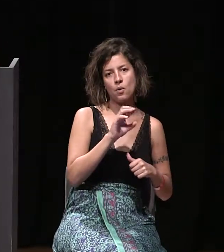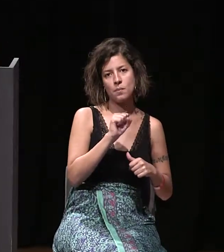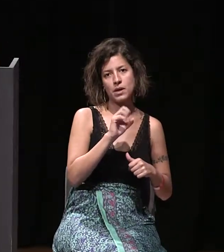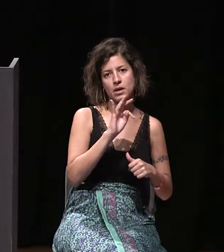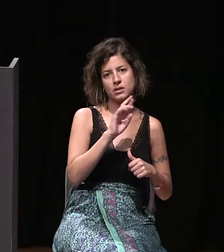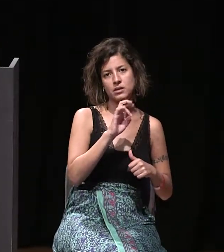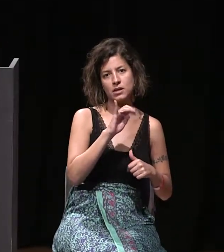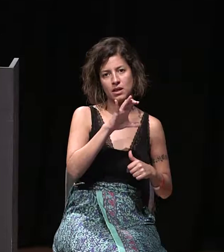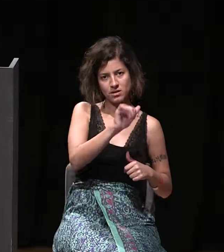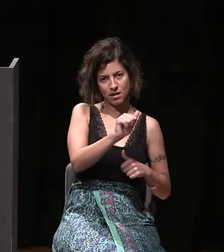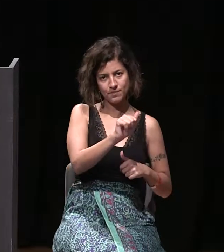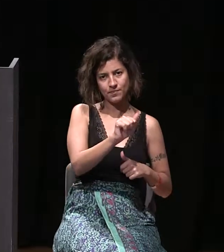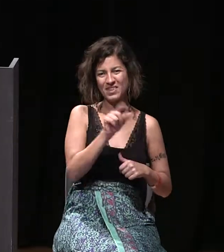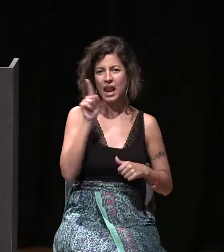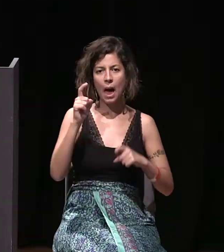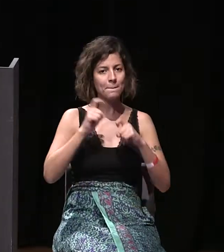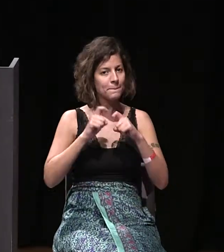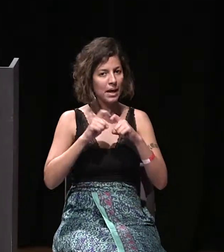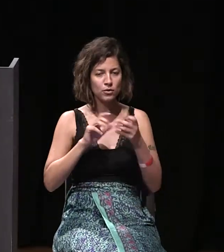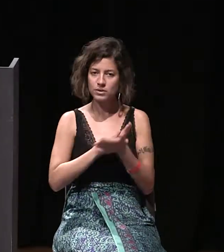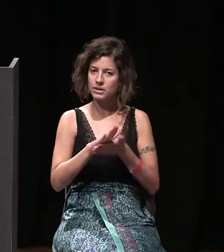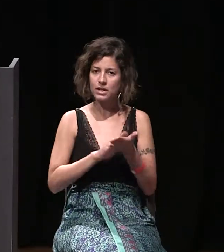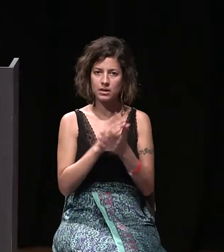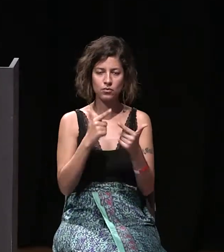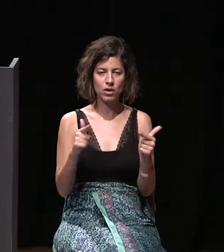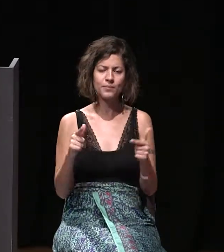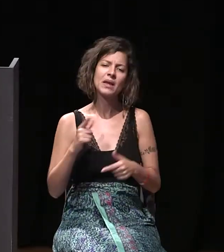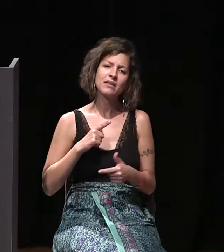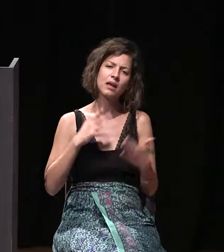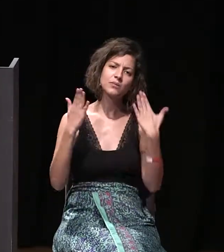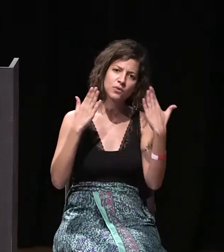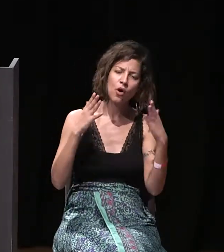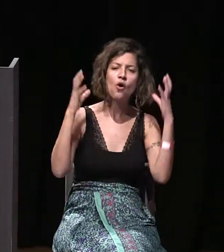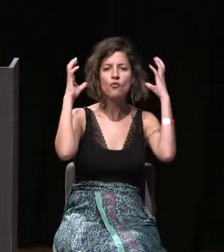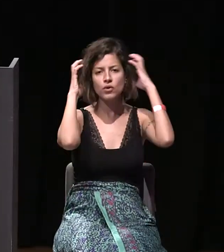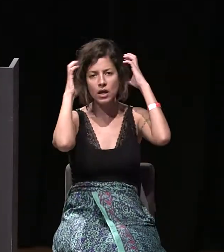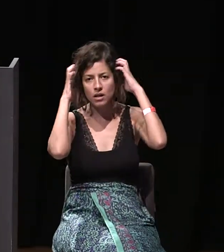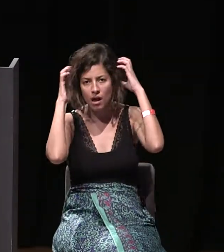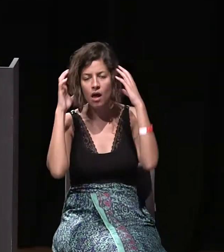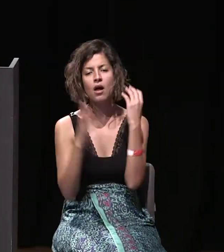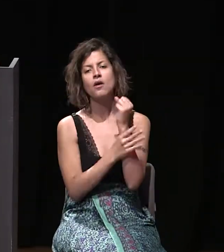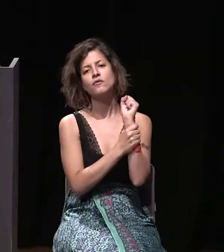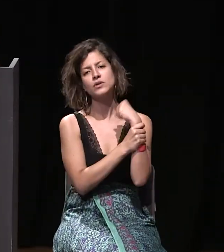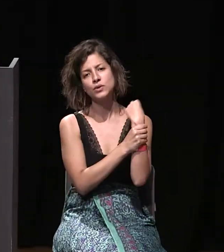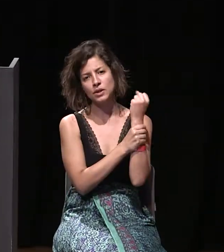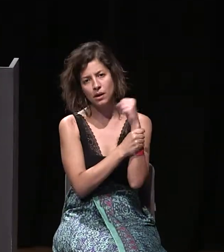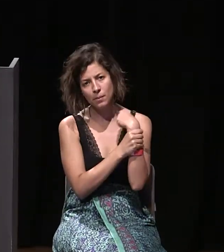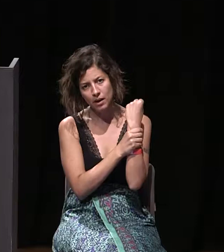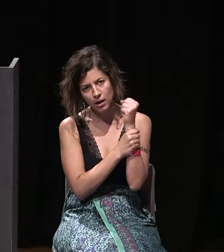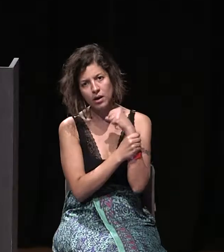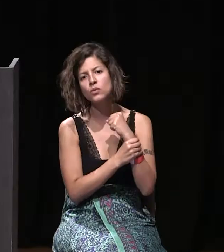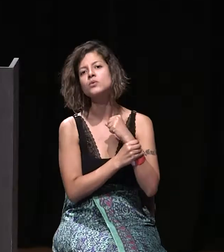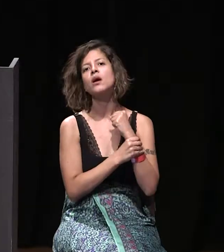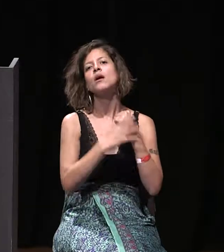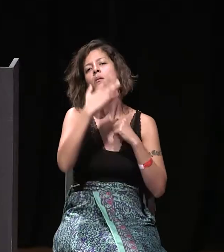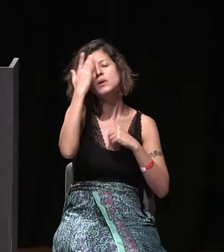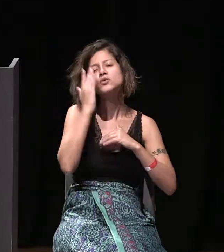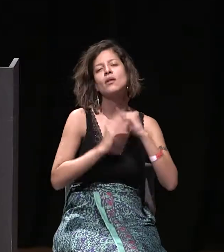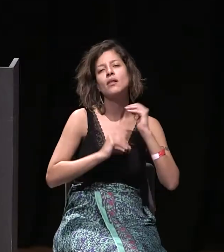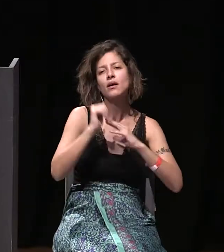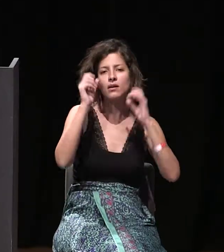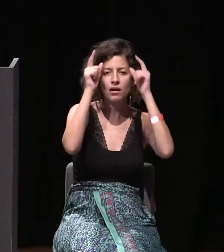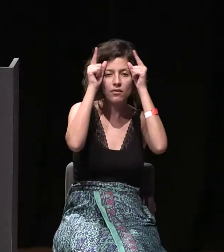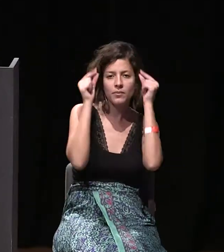profissionais, nutricionista, fonoaudióloga, fisioterapeuta, as técnicas de enfermagem, o motorista da ambulância,